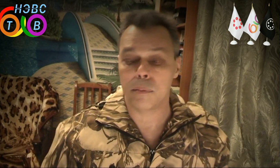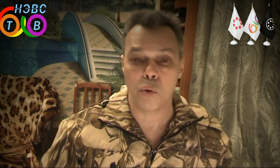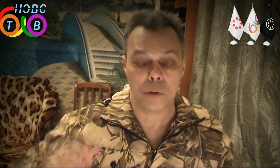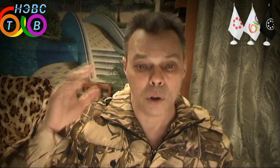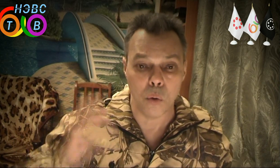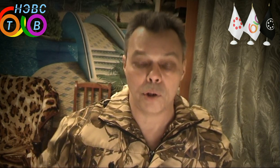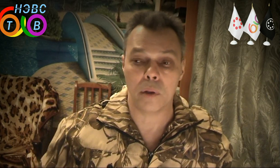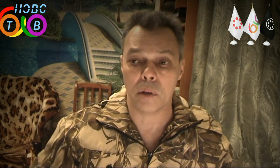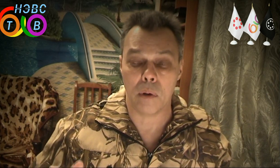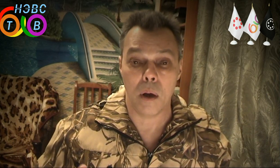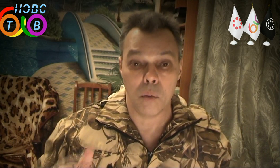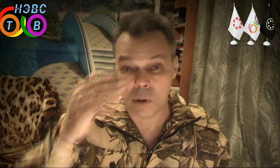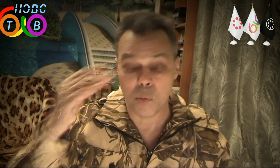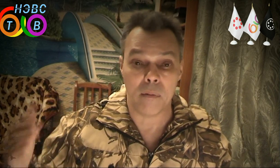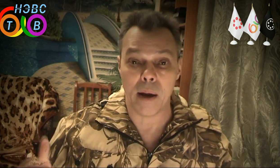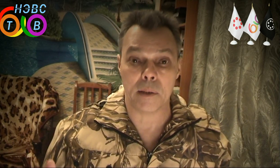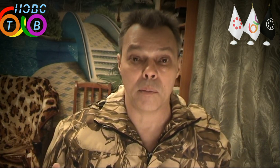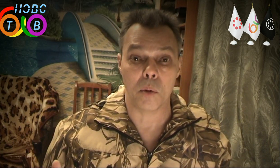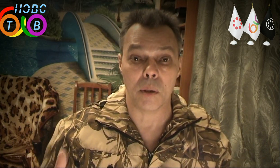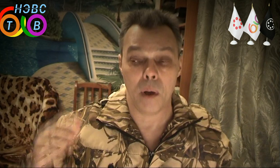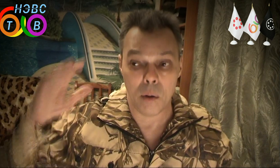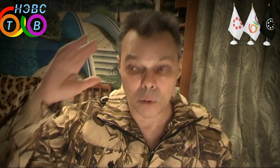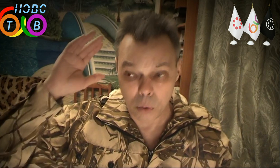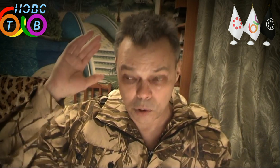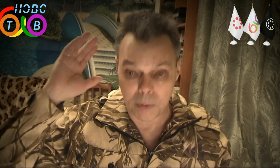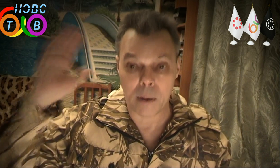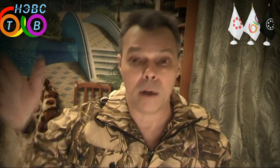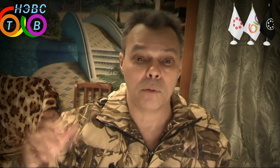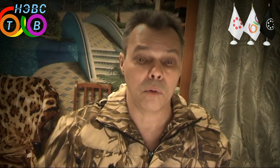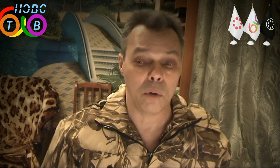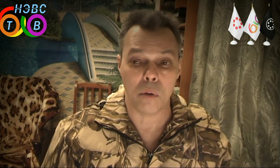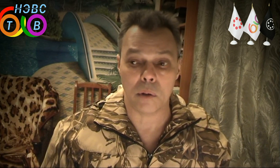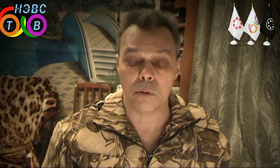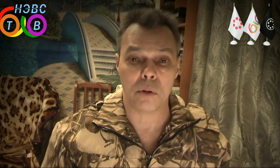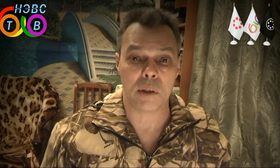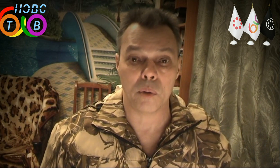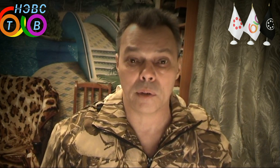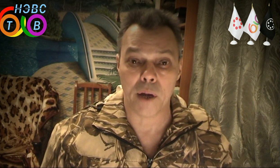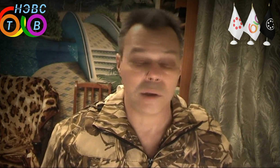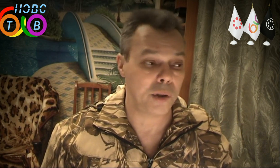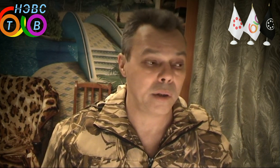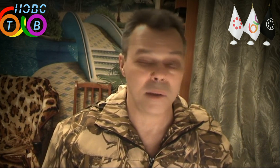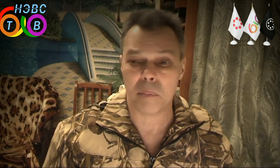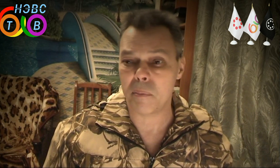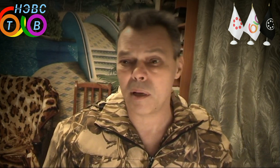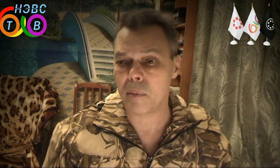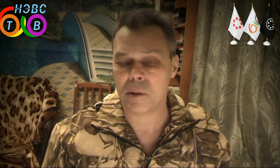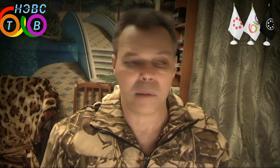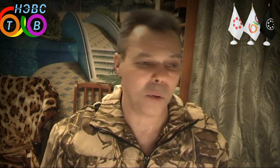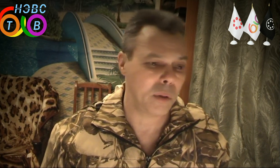муж не хочет этого, он же не управляется ребенком, он хочет поехать в другой город, и он ее с собой тащит, начинаются проблемы и с ребенком,